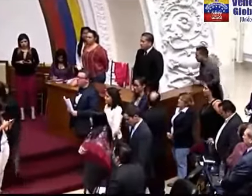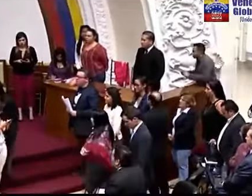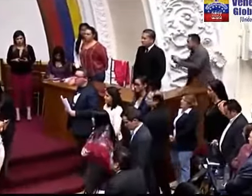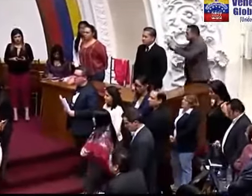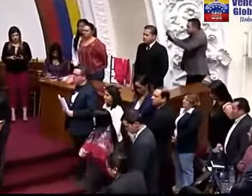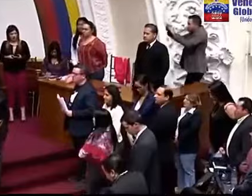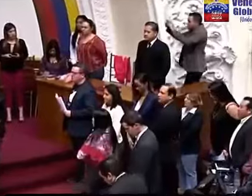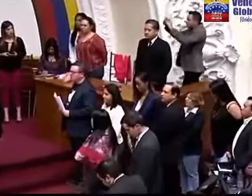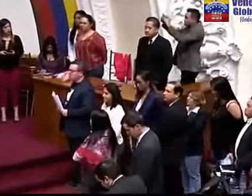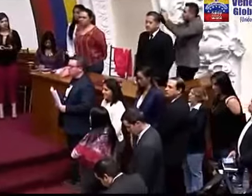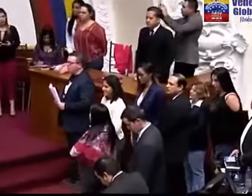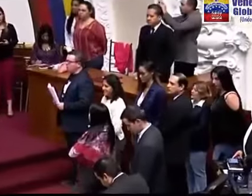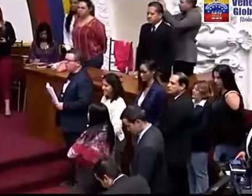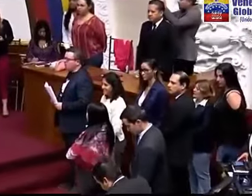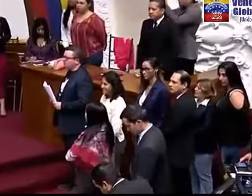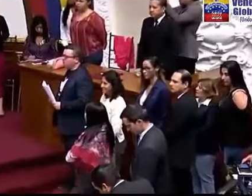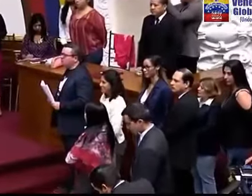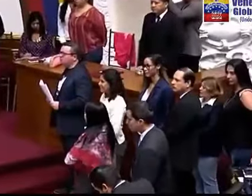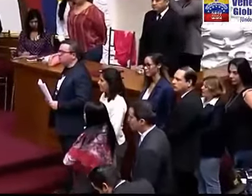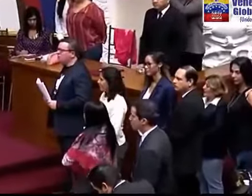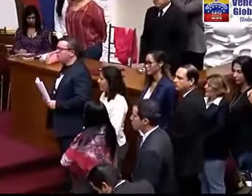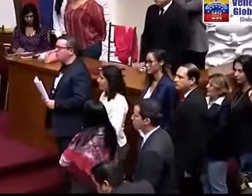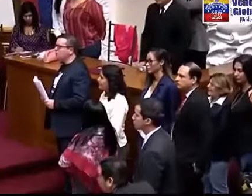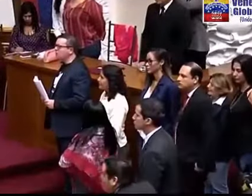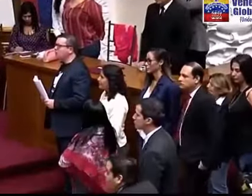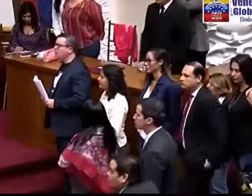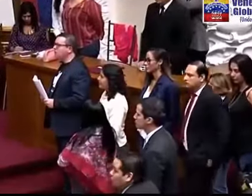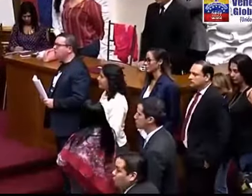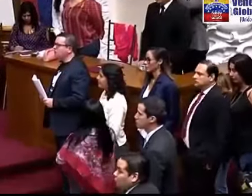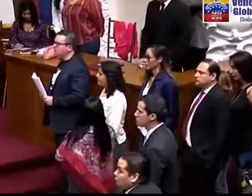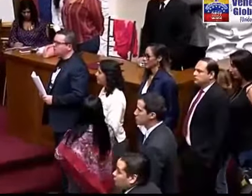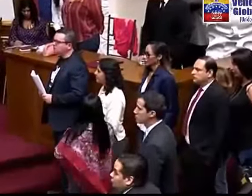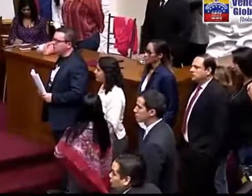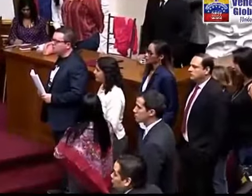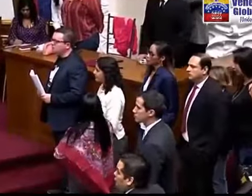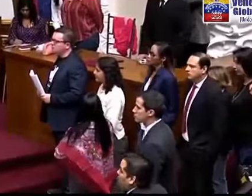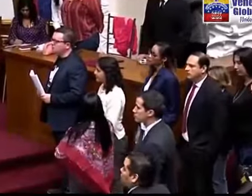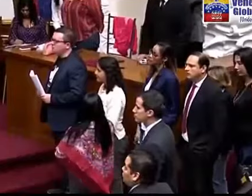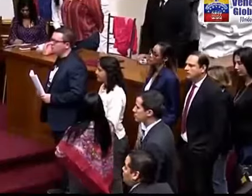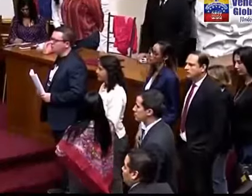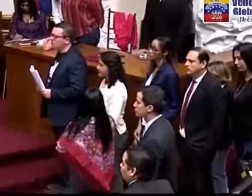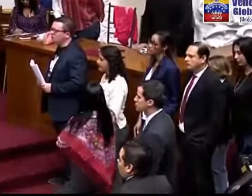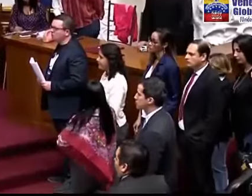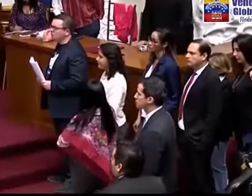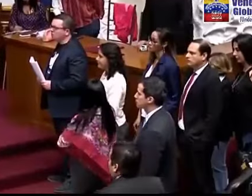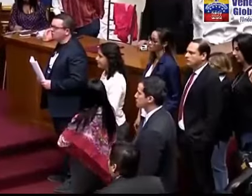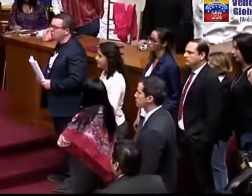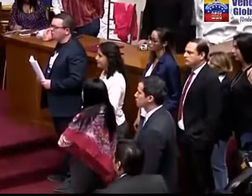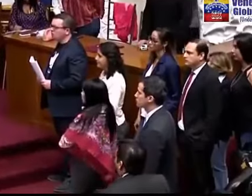con esa interpretación de lenguaje de señas, ese mensaje del 18 de febrero, no han escuchado ni dado respuesta. Pero que sea el propio Juan Ángel